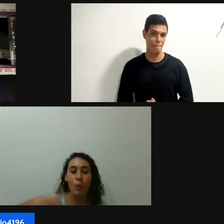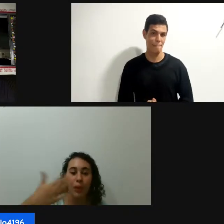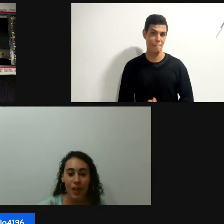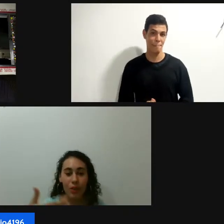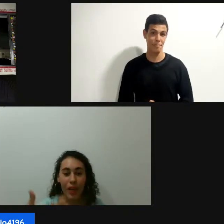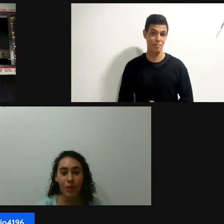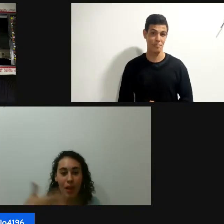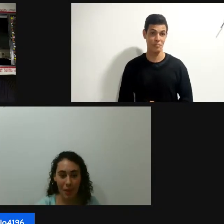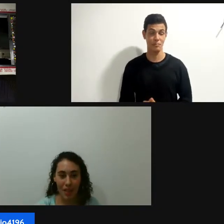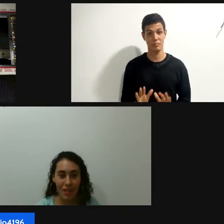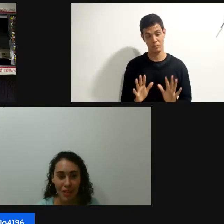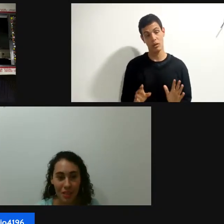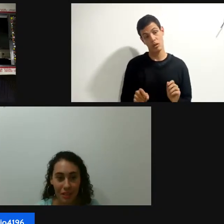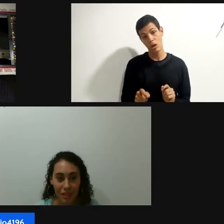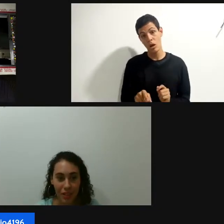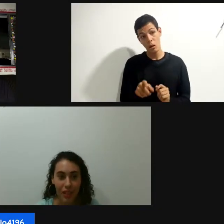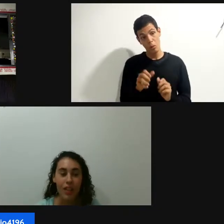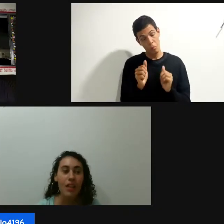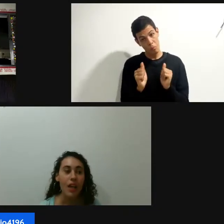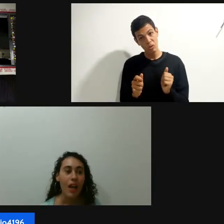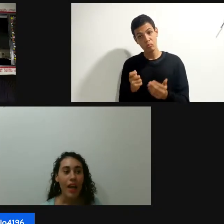ficar comprando regularmente,